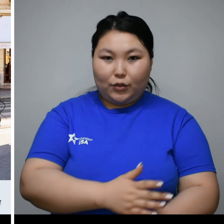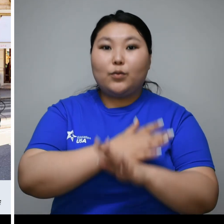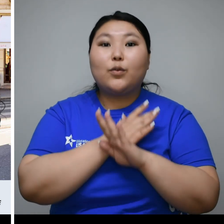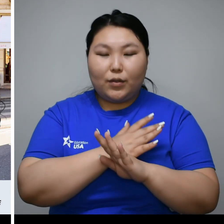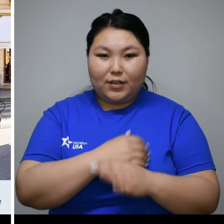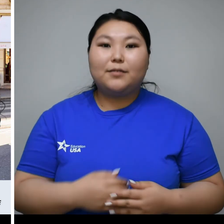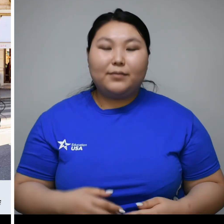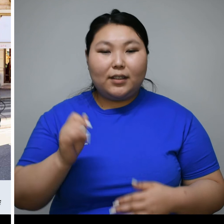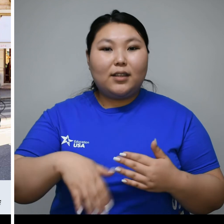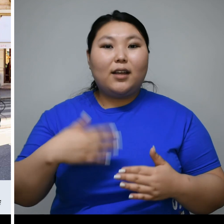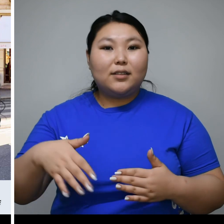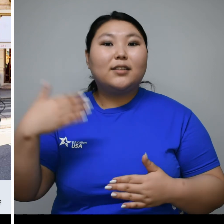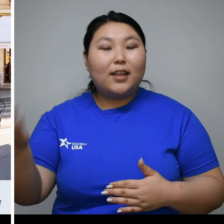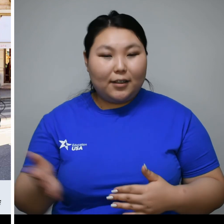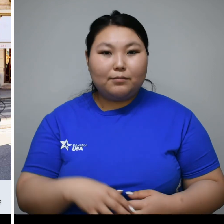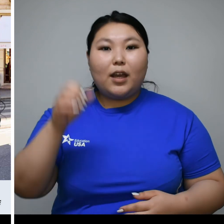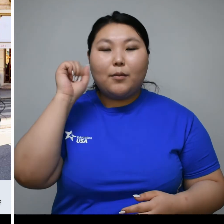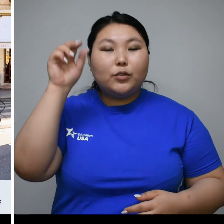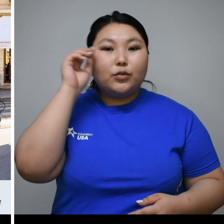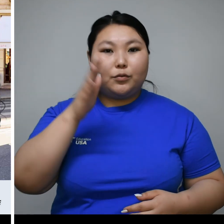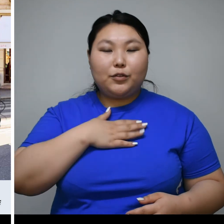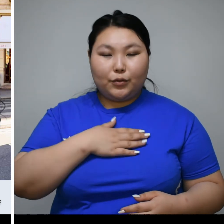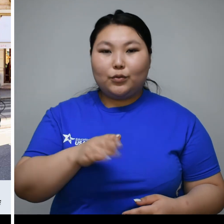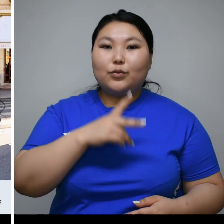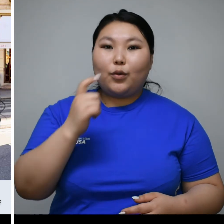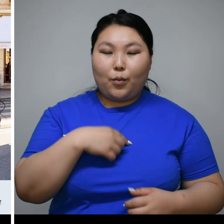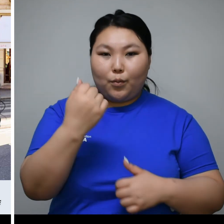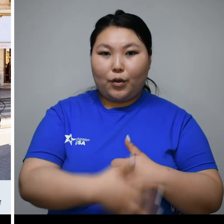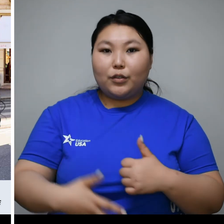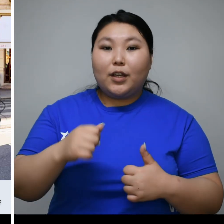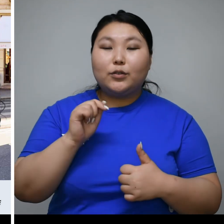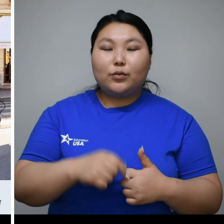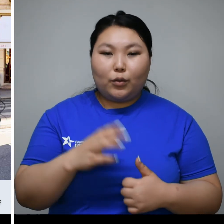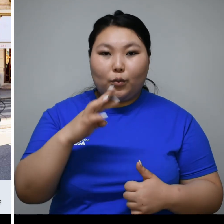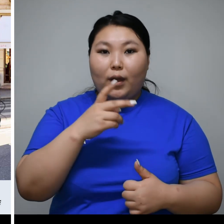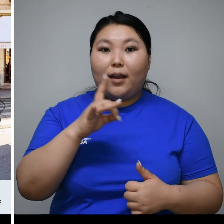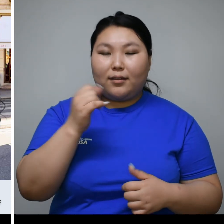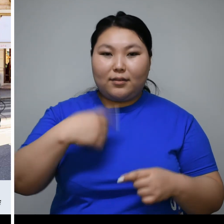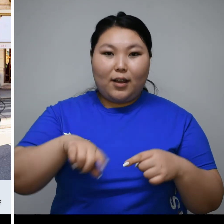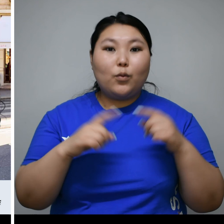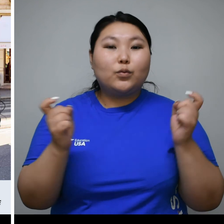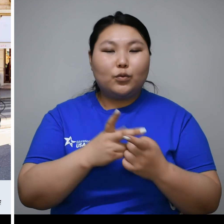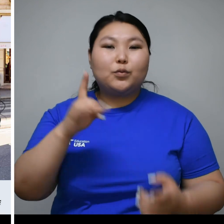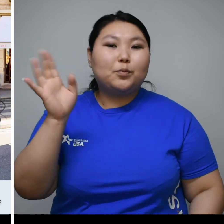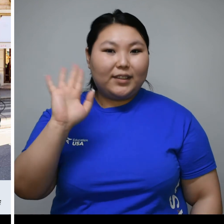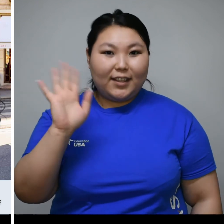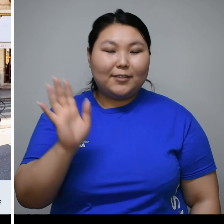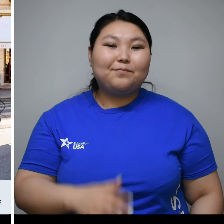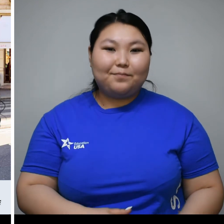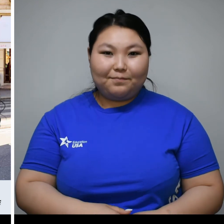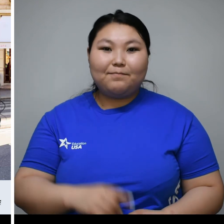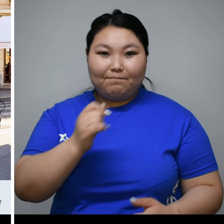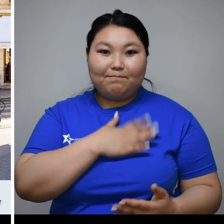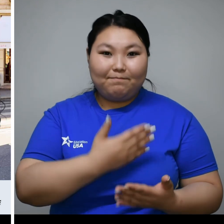подкастыг өндөрлүүлье. Тэгээд дараа дараагийн Америк зурлцсан миний түүх подкаст зурлын дугаараар иргэн уулзтлаа. Түр